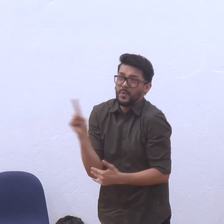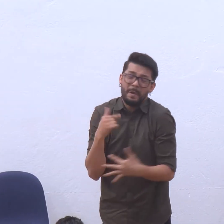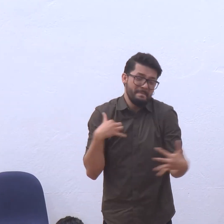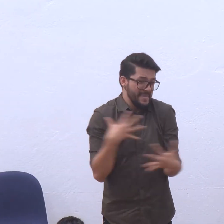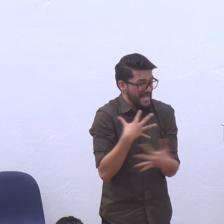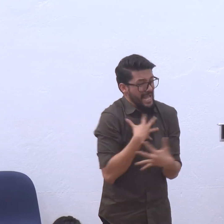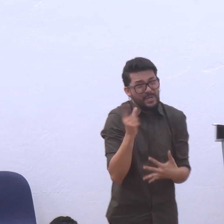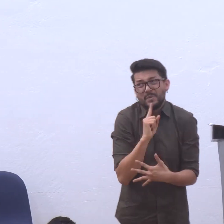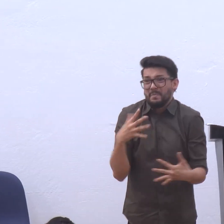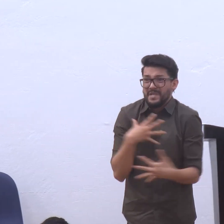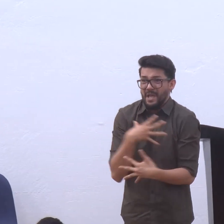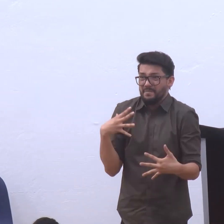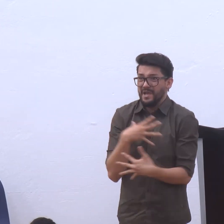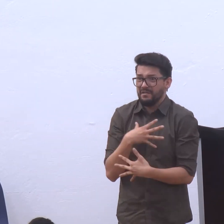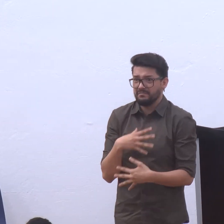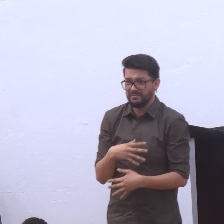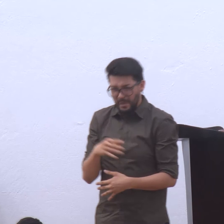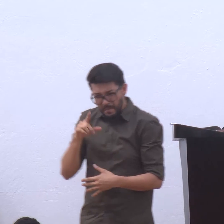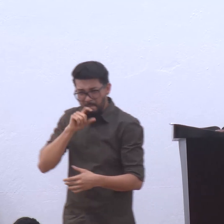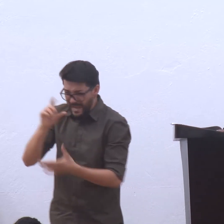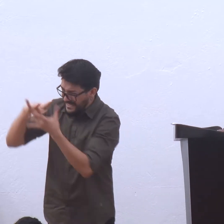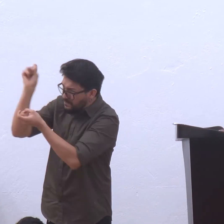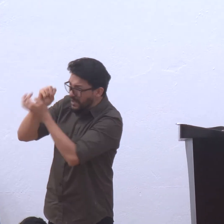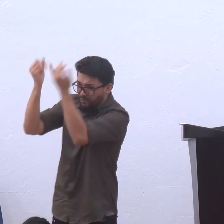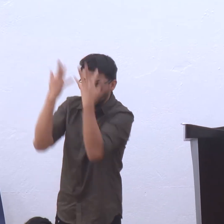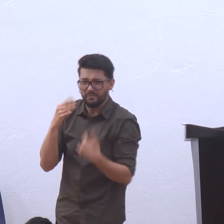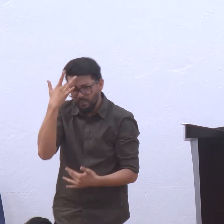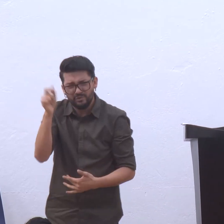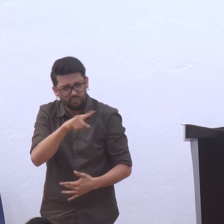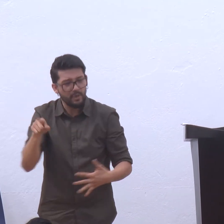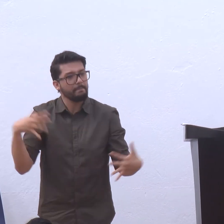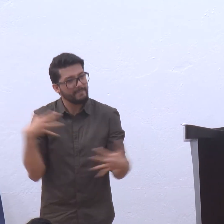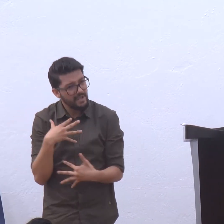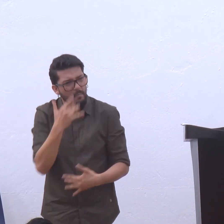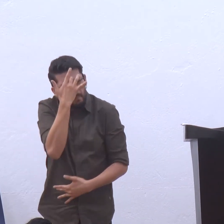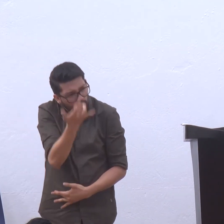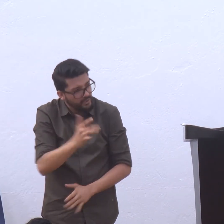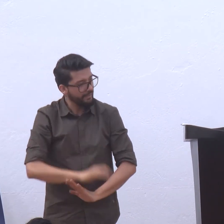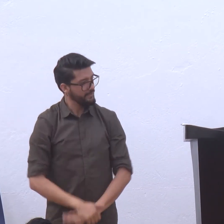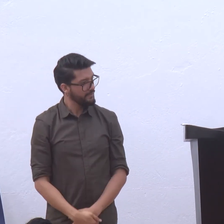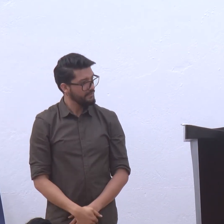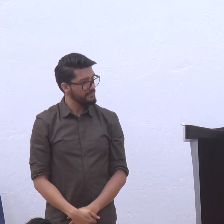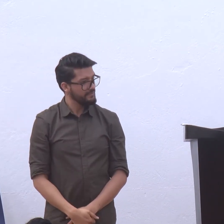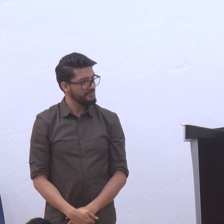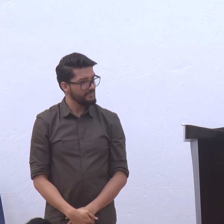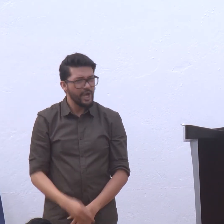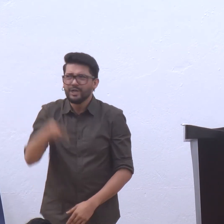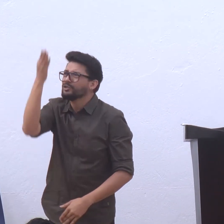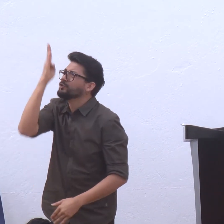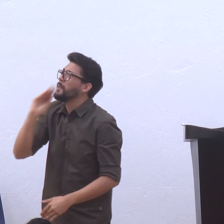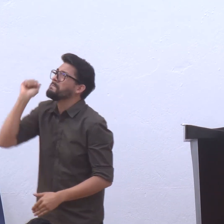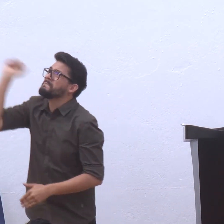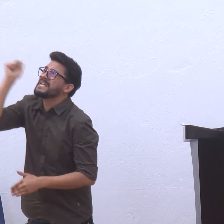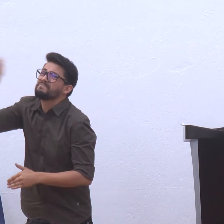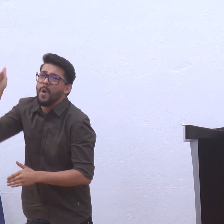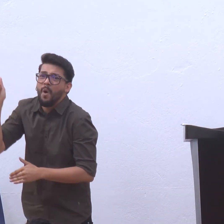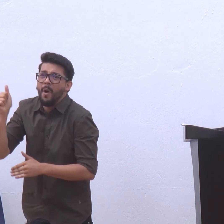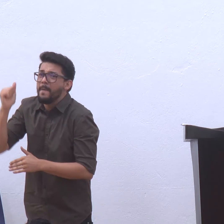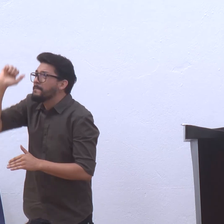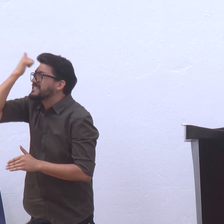Algunos están temerosos, yo mejor el otro año no le sirvo a Dios. ¿Sabe qué? ¿Cuál es el miedo de ser lleno del Espíritu Santo?